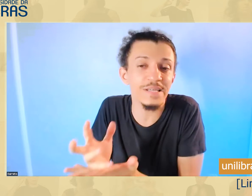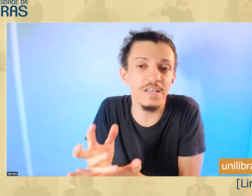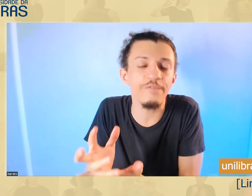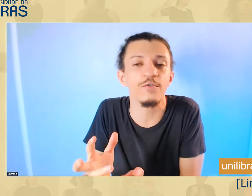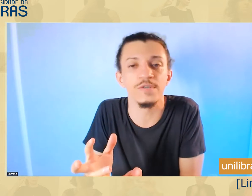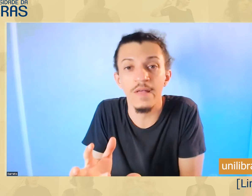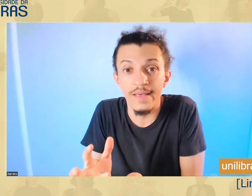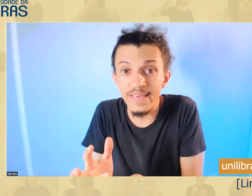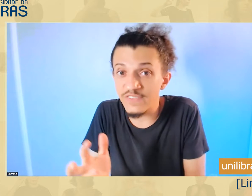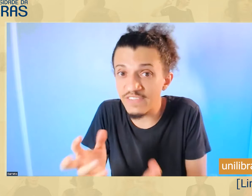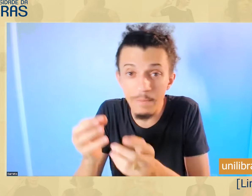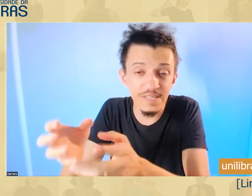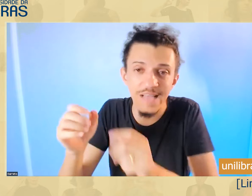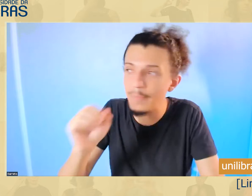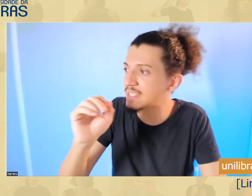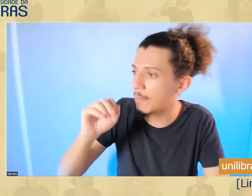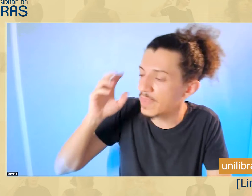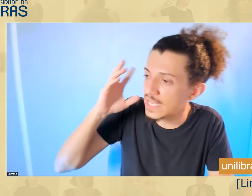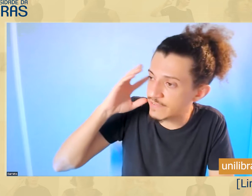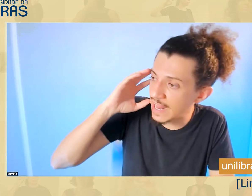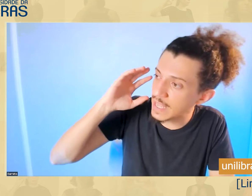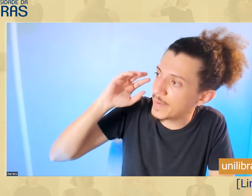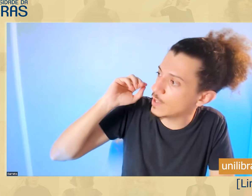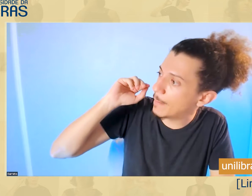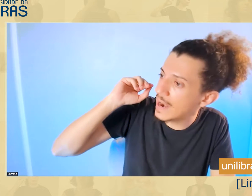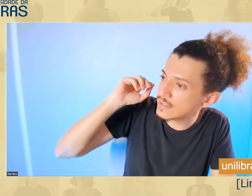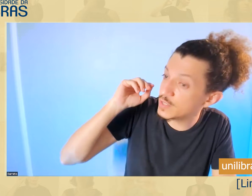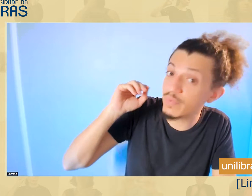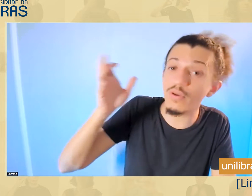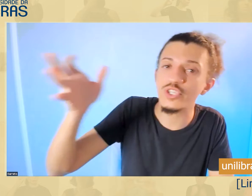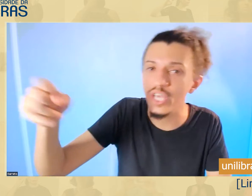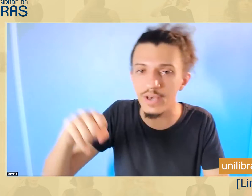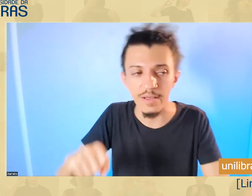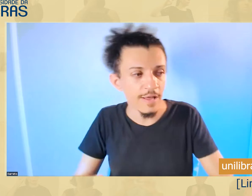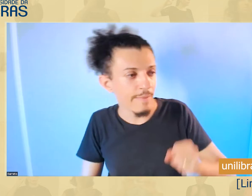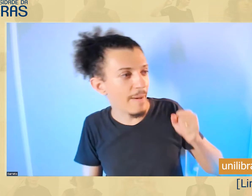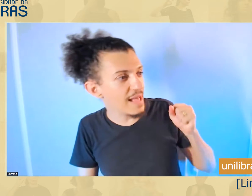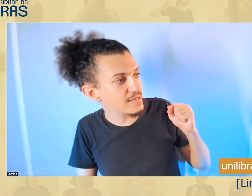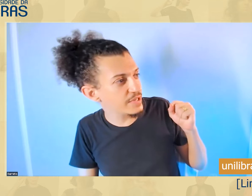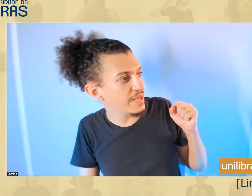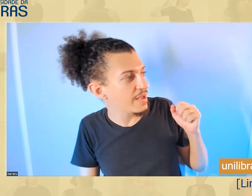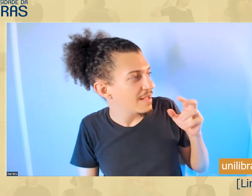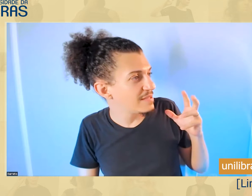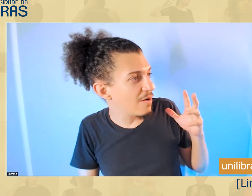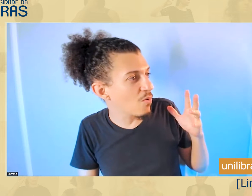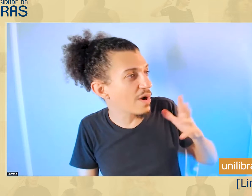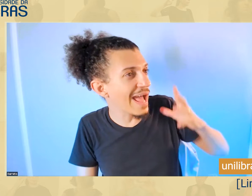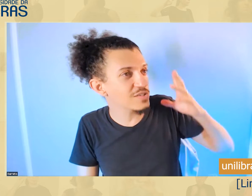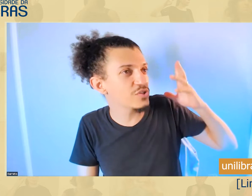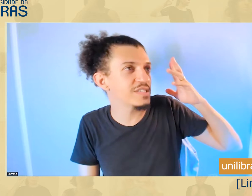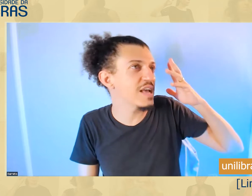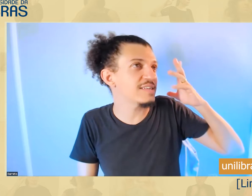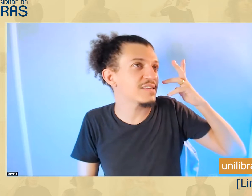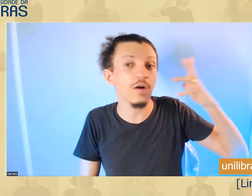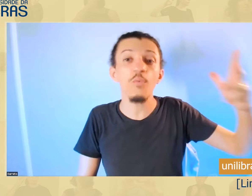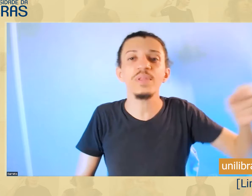sinais específicos que às vezes você vai precisar. Por exemplo, você vai lá interpretar uma palestra de biologia, uma palestra de um congresso